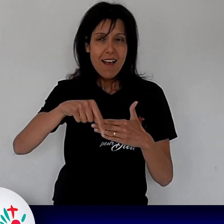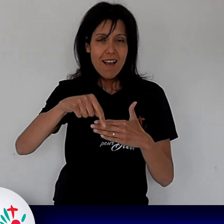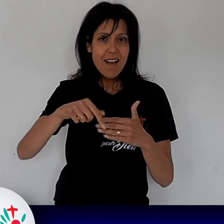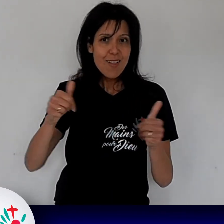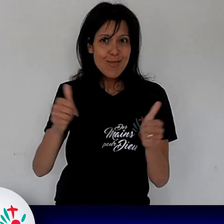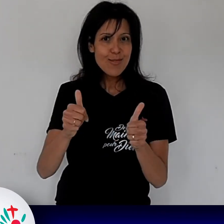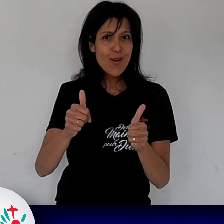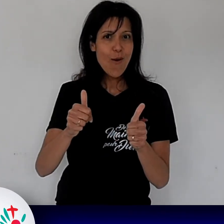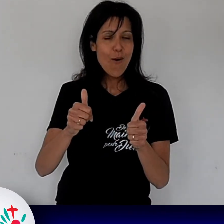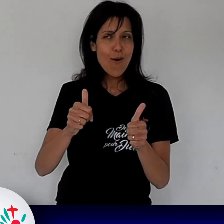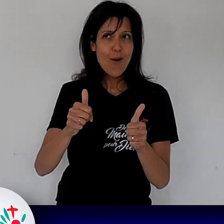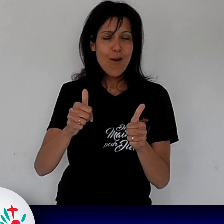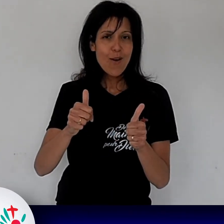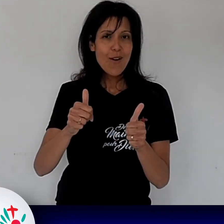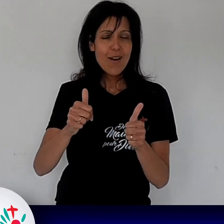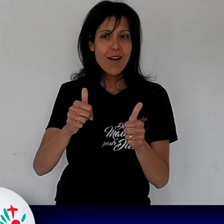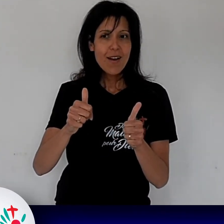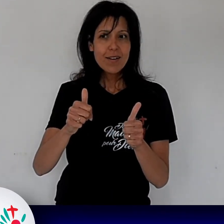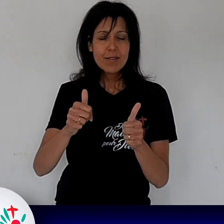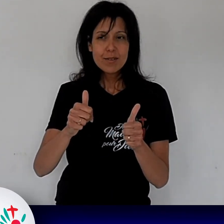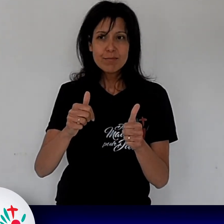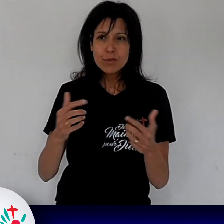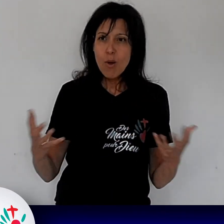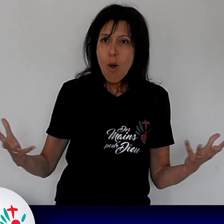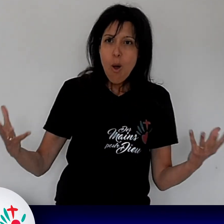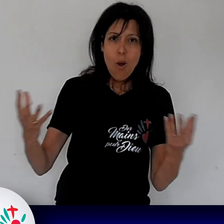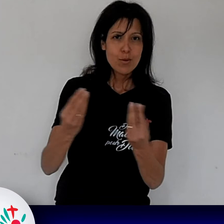nous retrouver non plus pour nous lamenter.